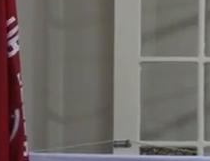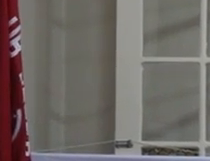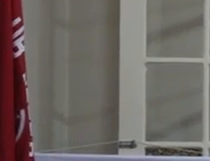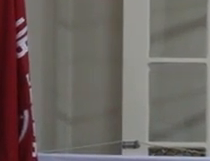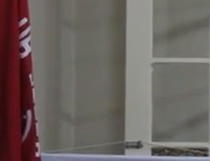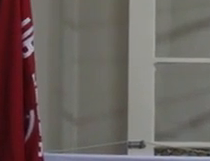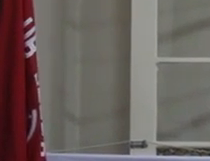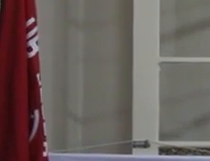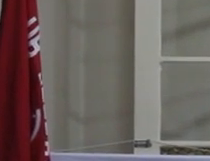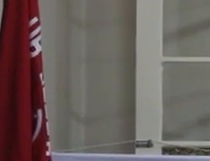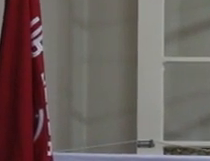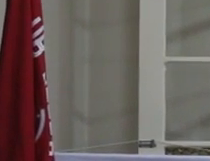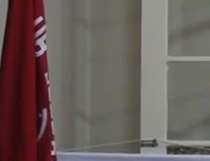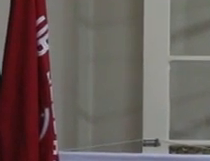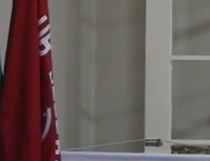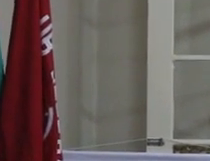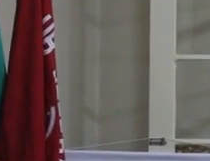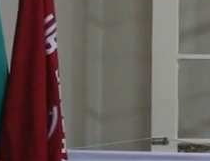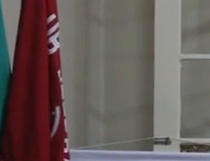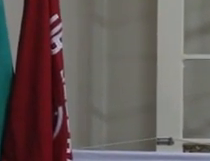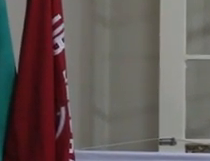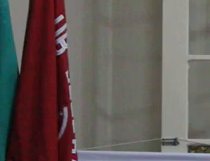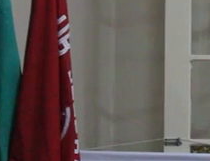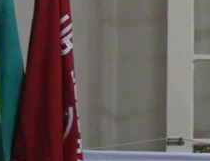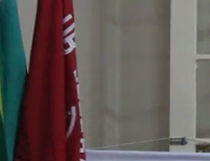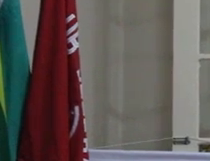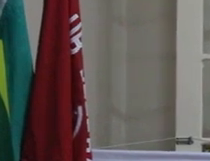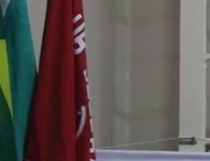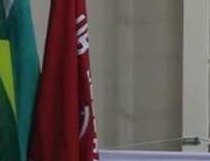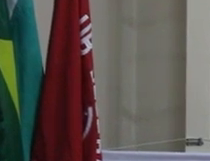jovens, e depois em Palmas.